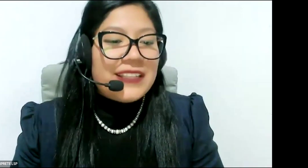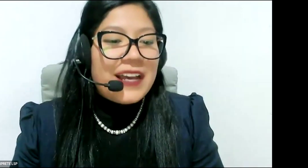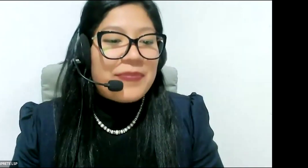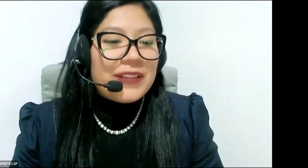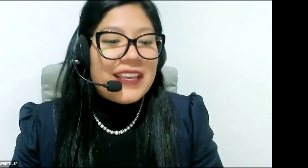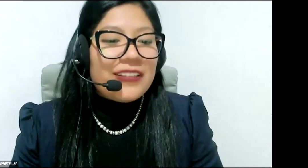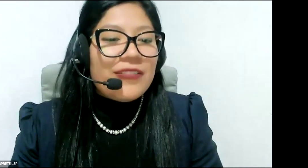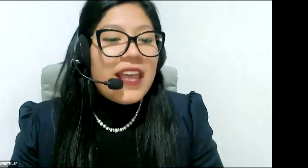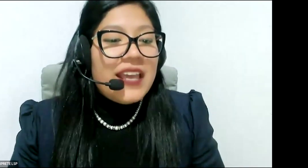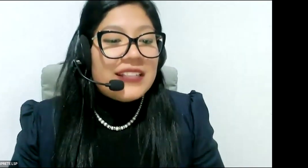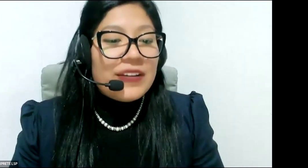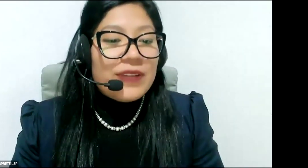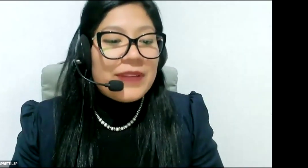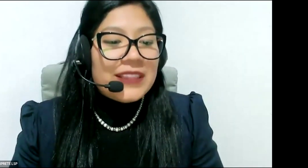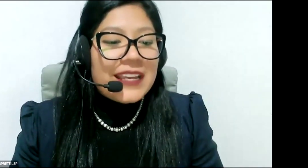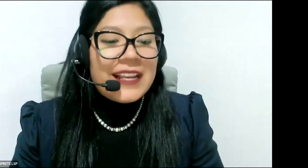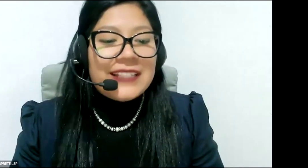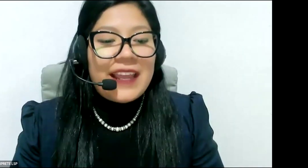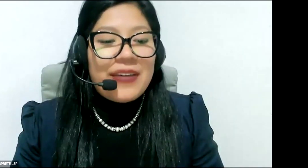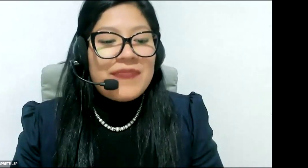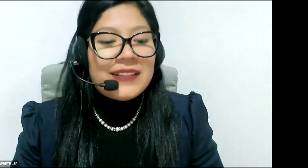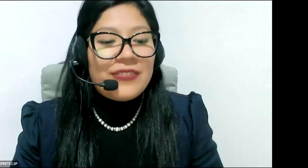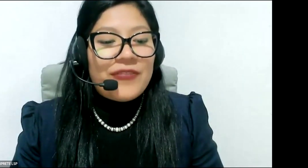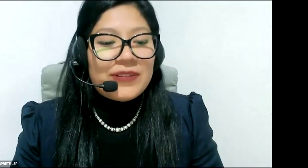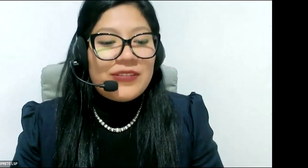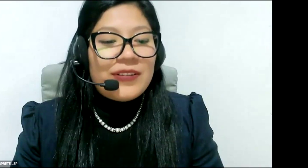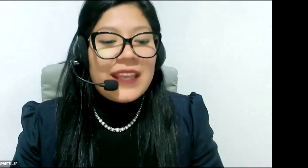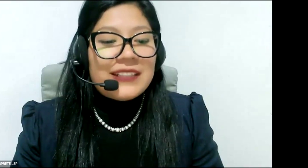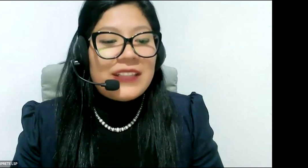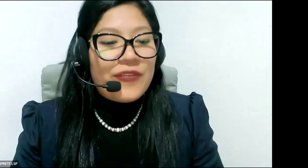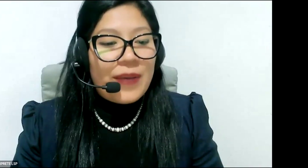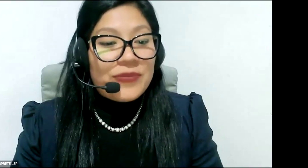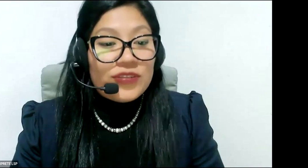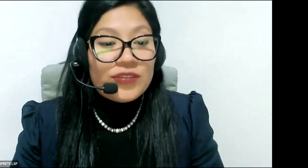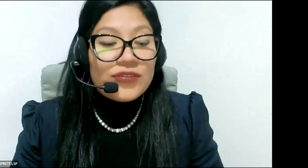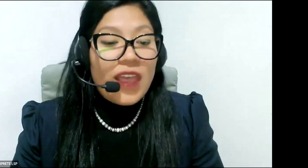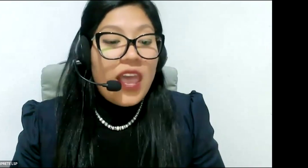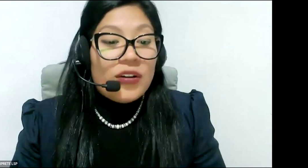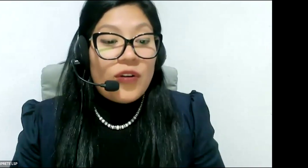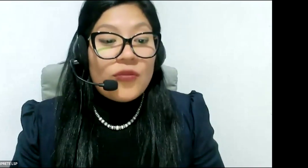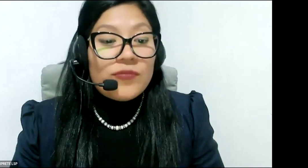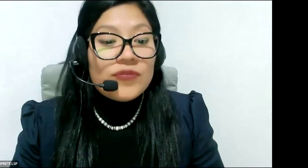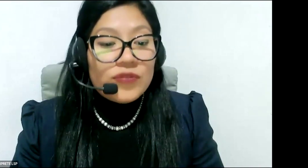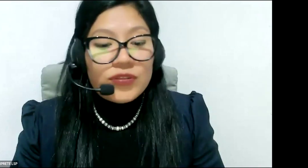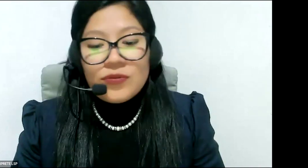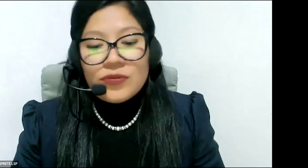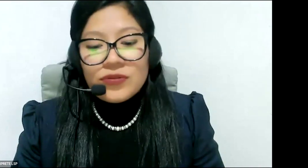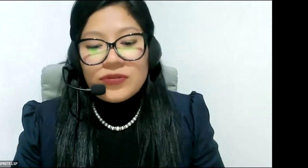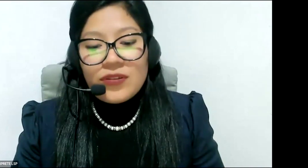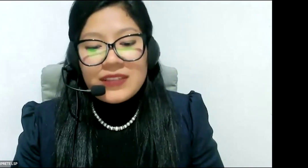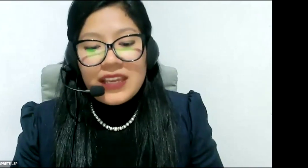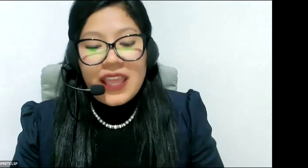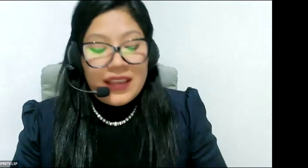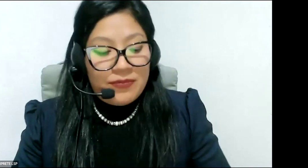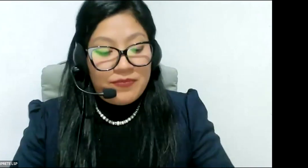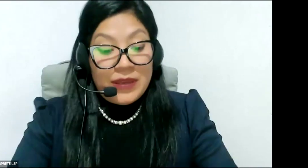no para que sigan aprendiendo Y seguramente que ya les dará más información en cfocap Nosotros con mucho gusto